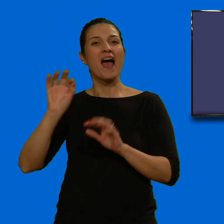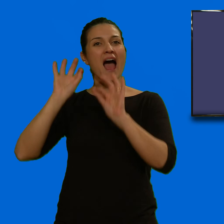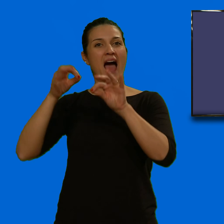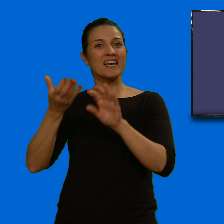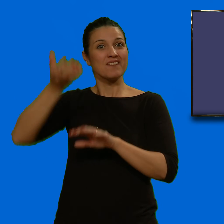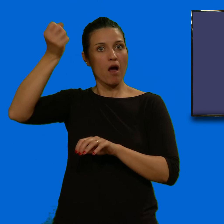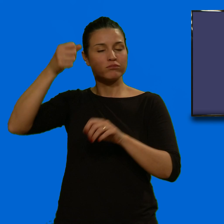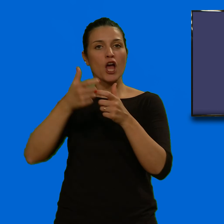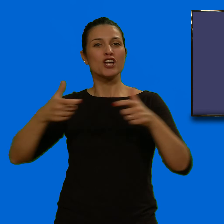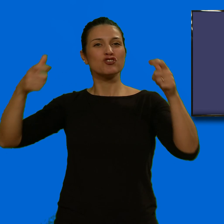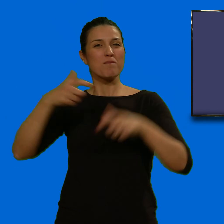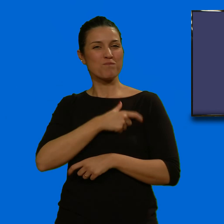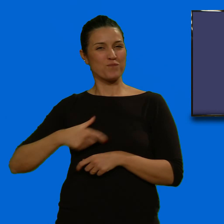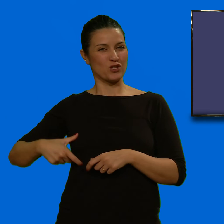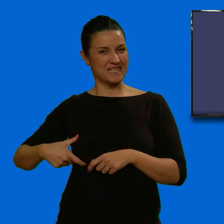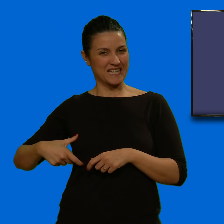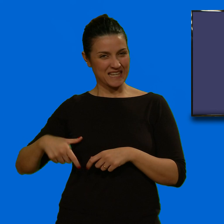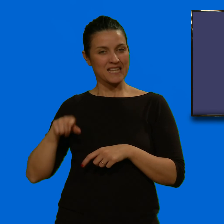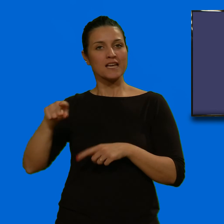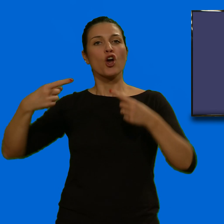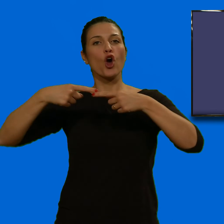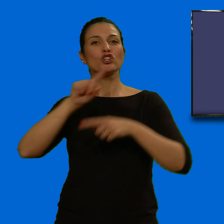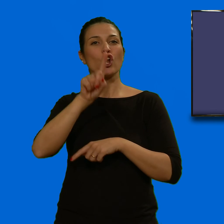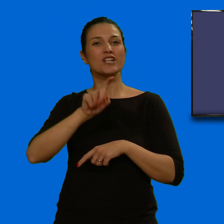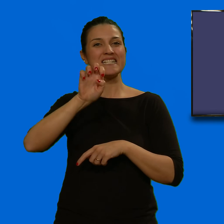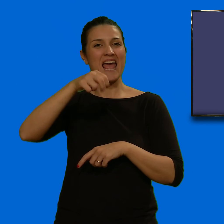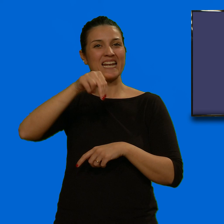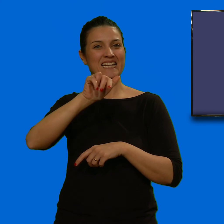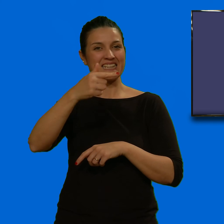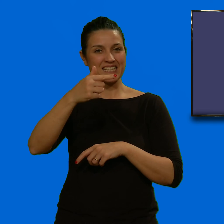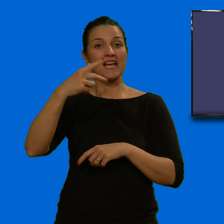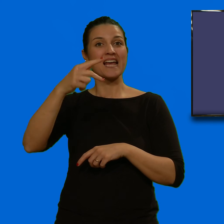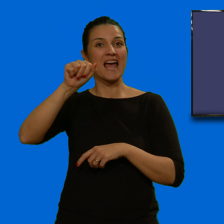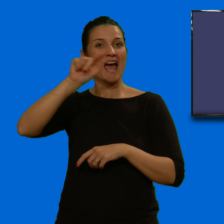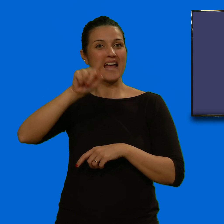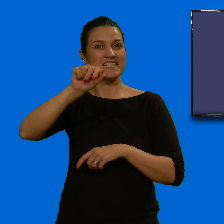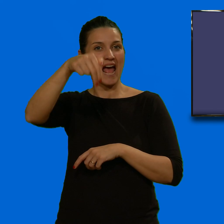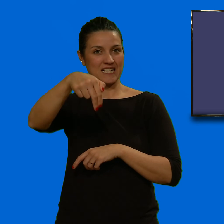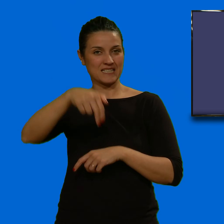a